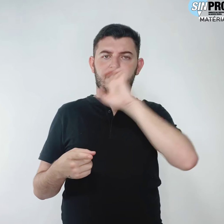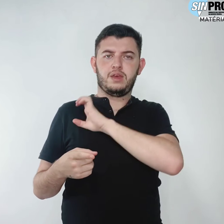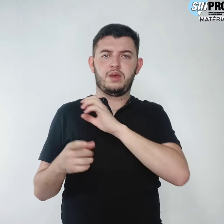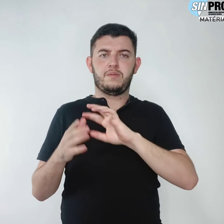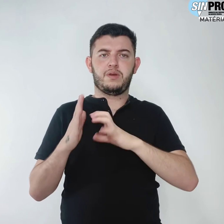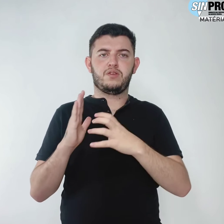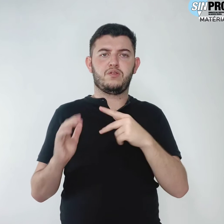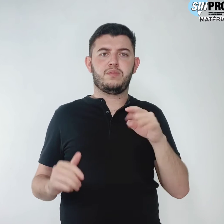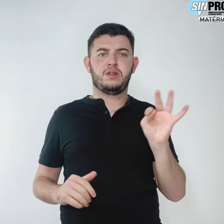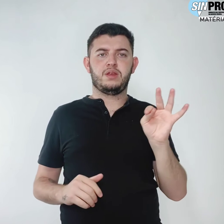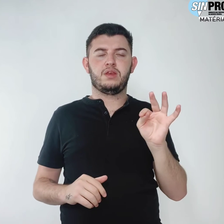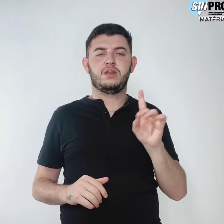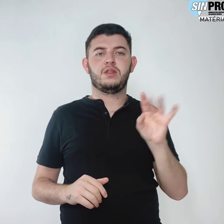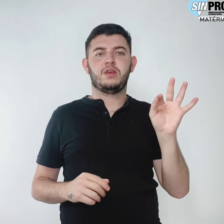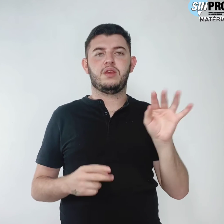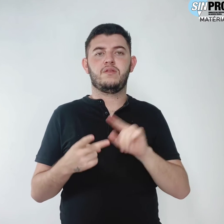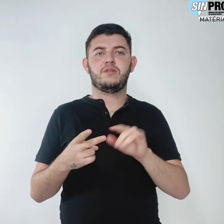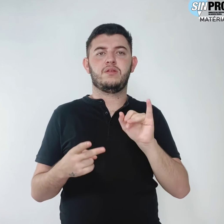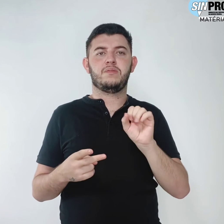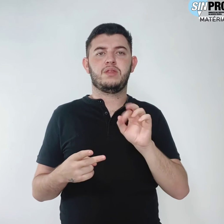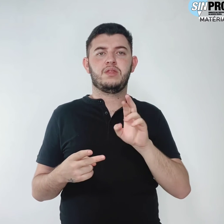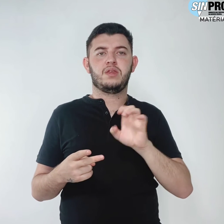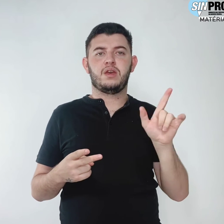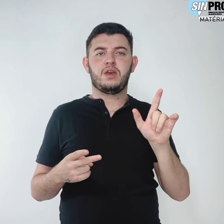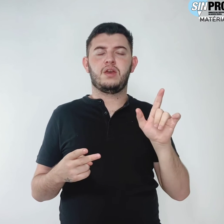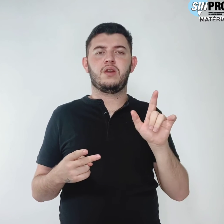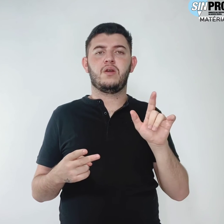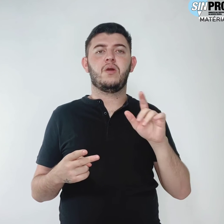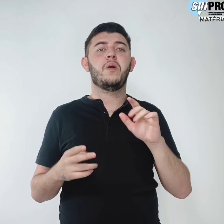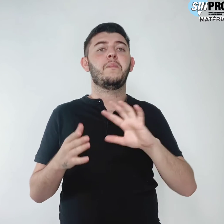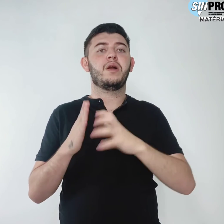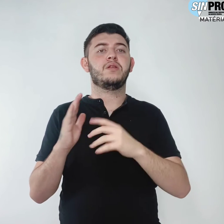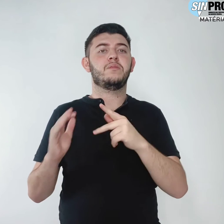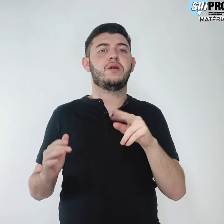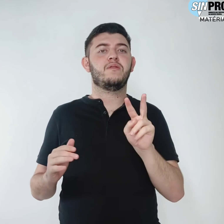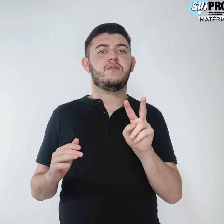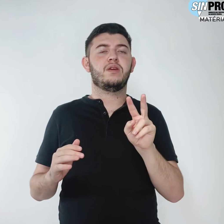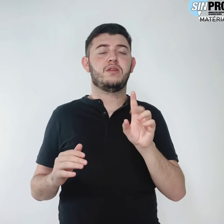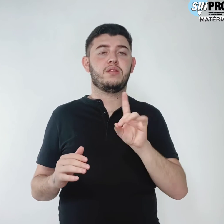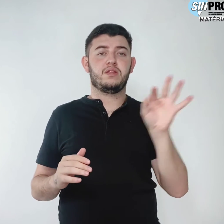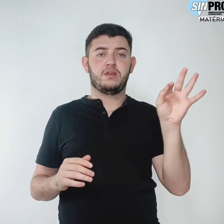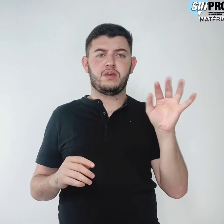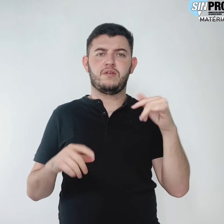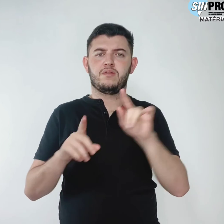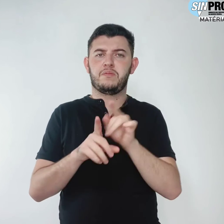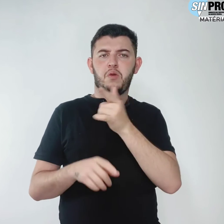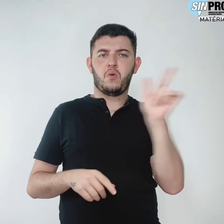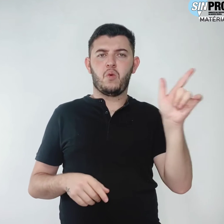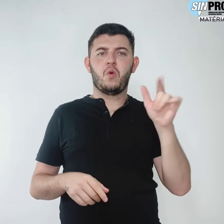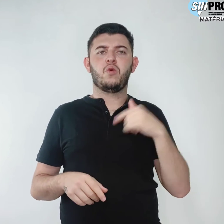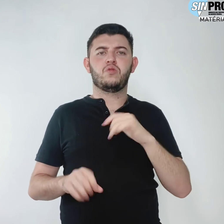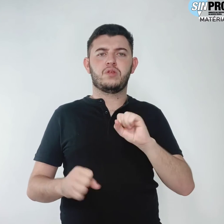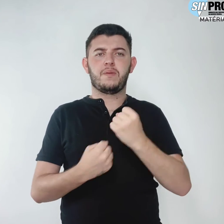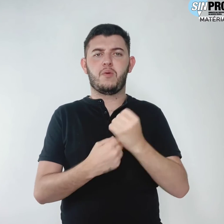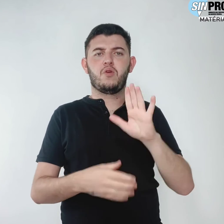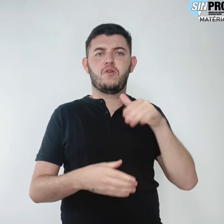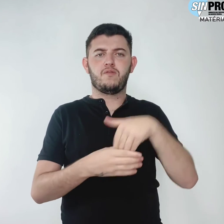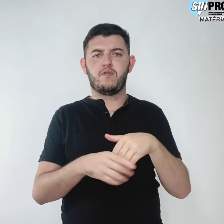foram Érica Cocai, PTDF, e Israel Batista, PVDF. Os demais apoiaram a opção